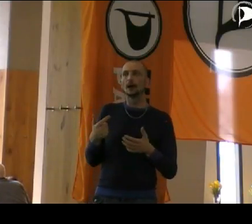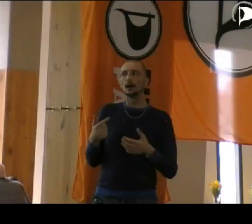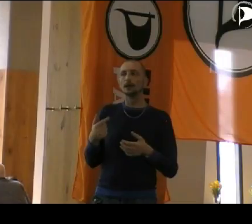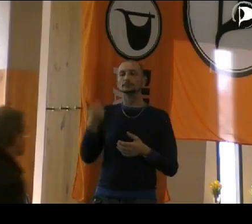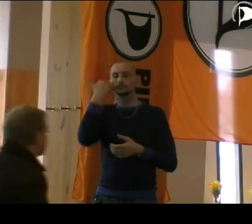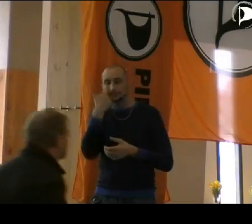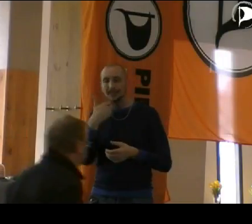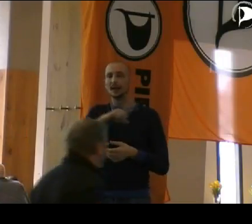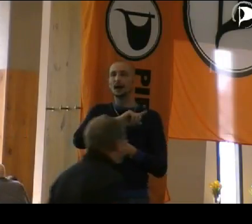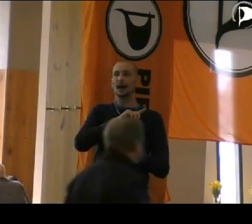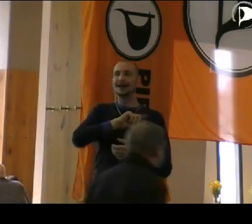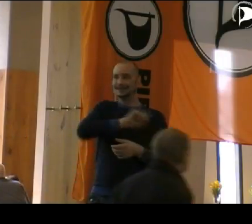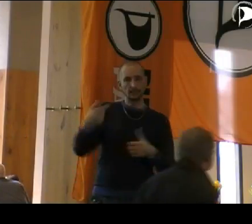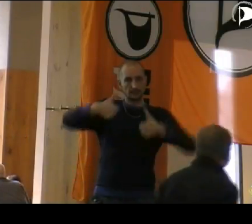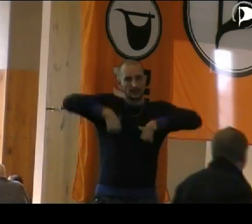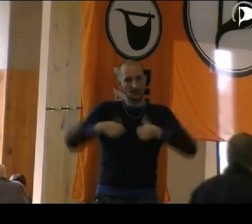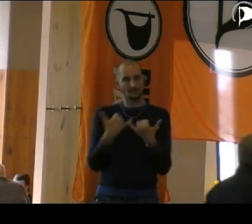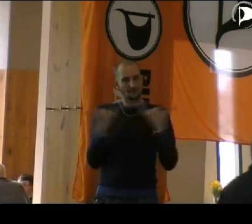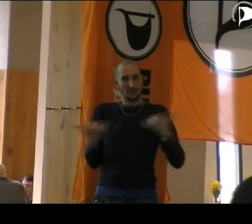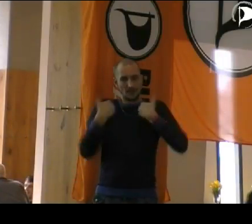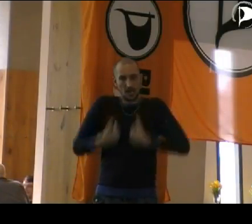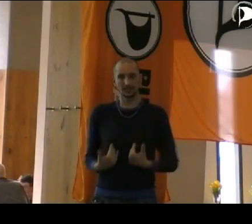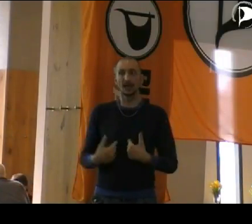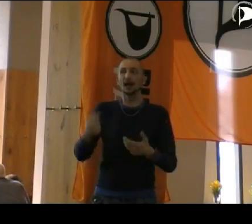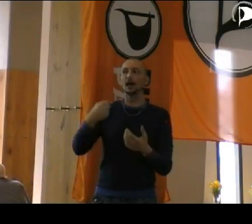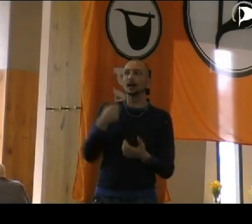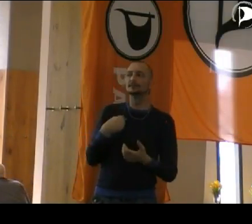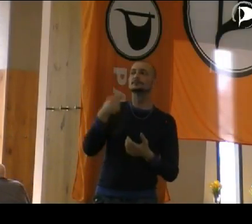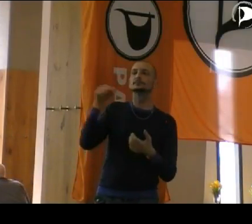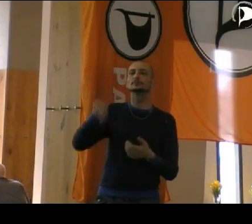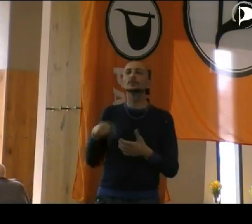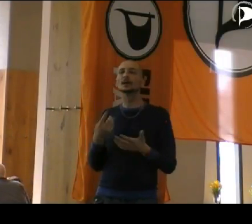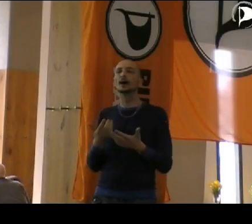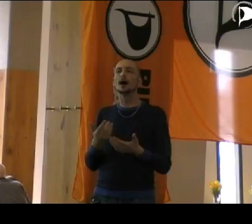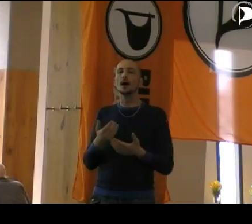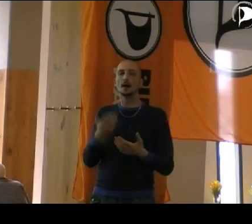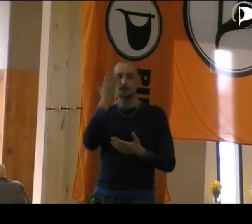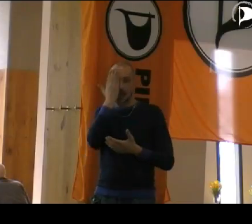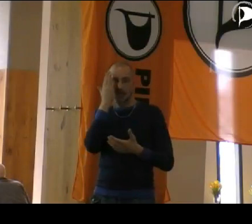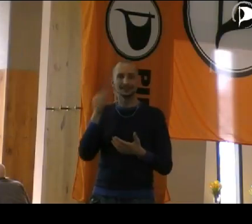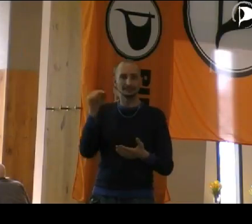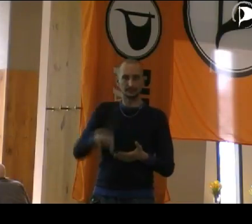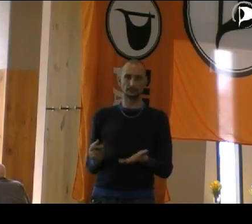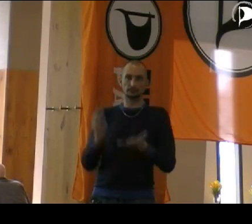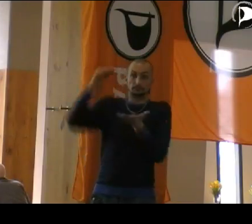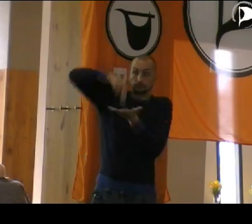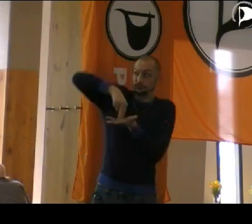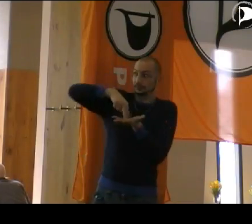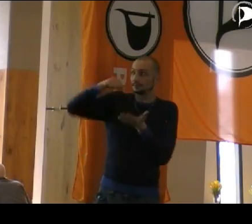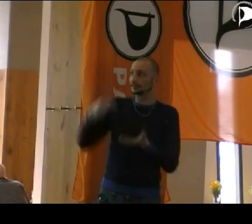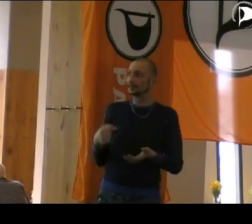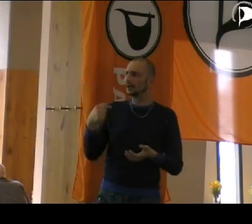mit privaten einstehen und ich ermutige andere für rath ist mir gleichzutun ich bin